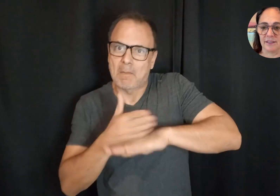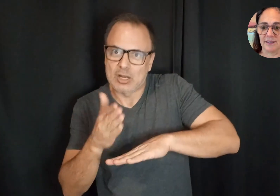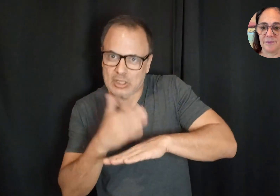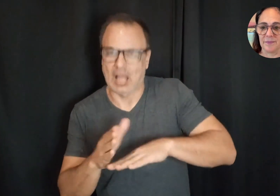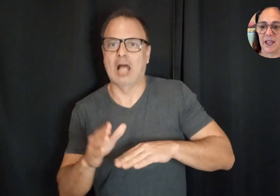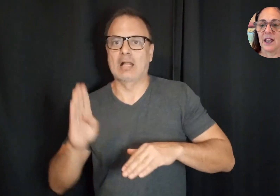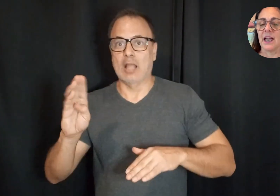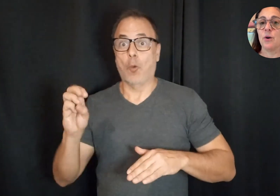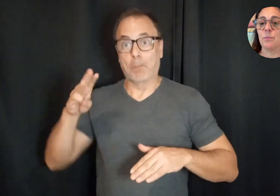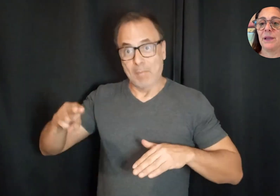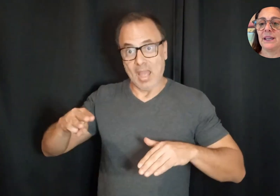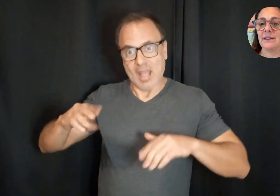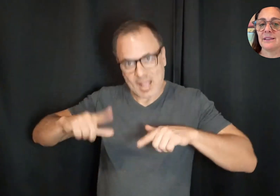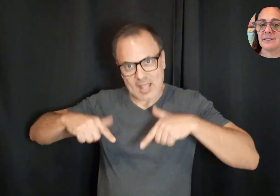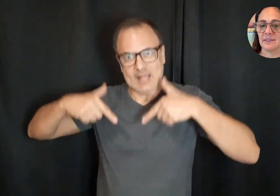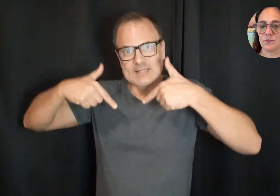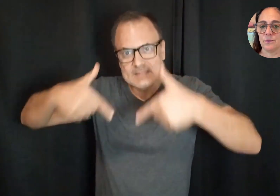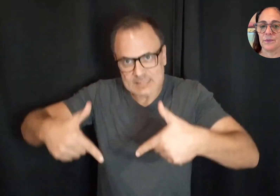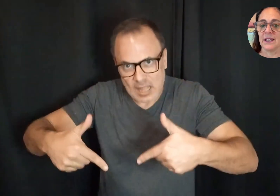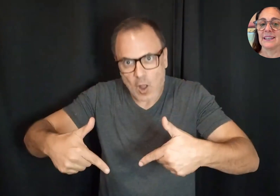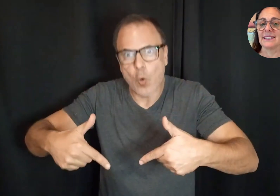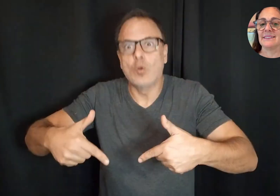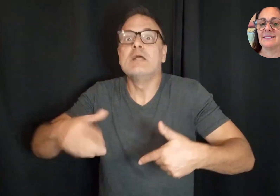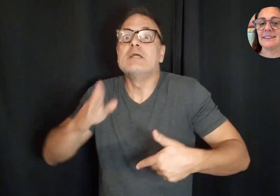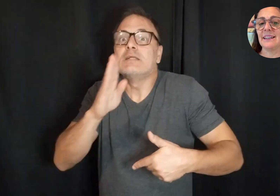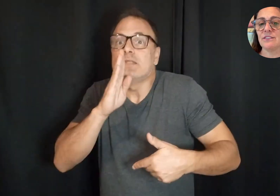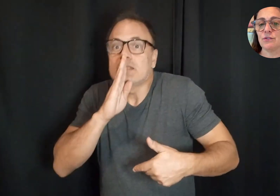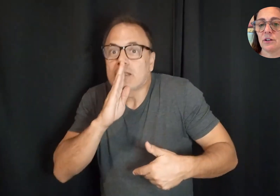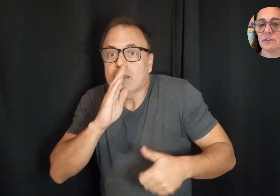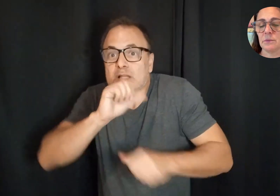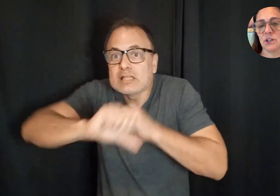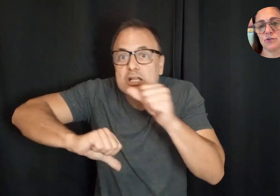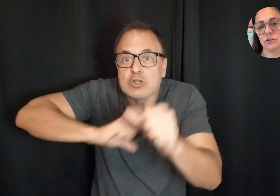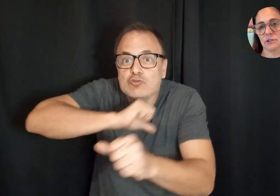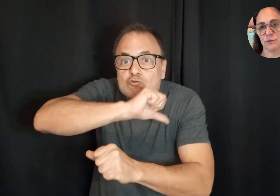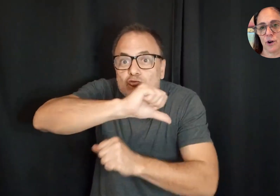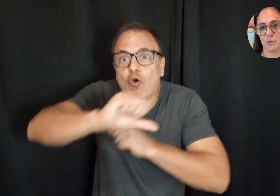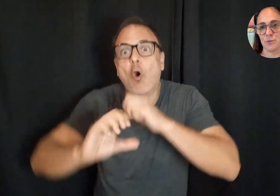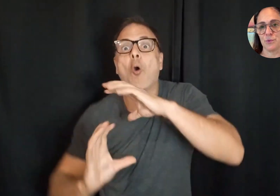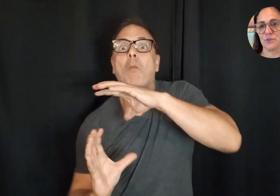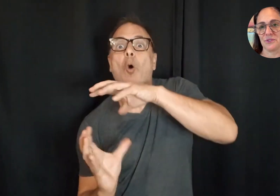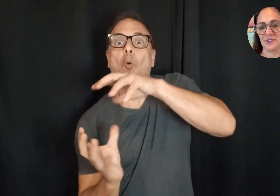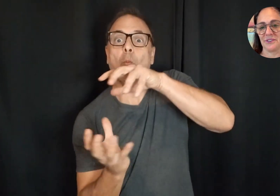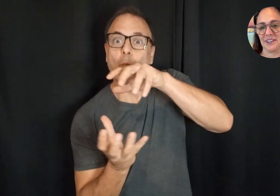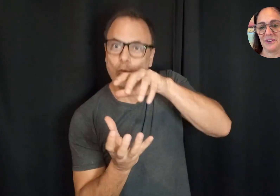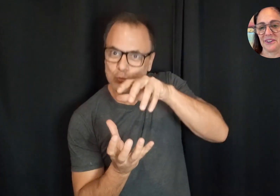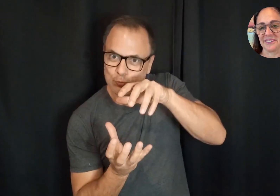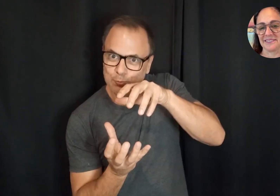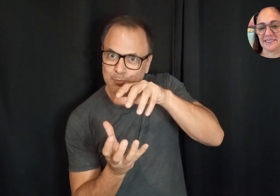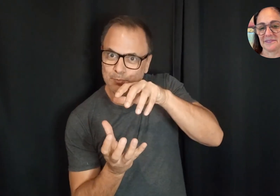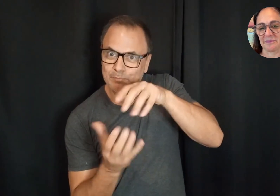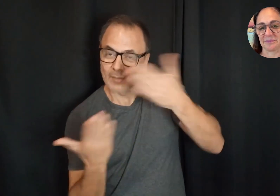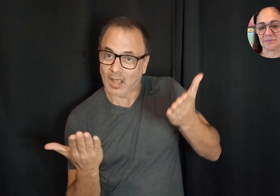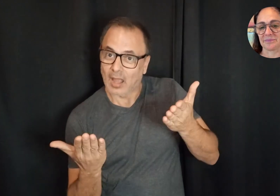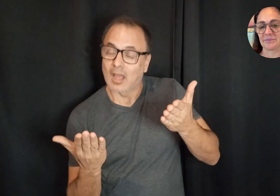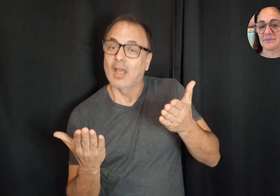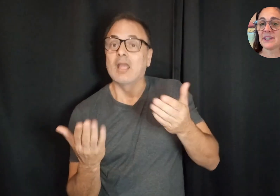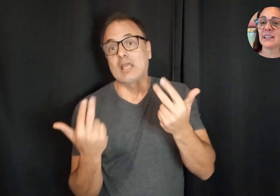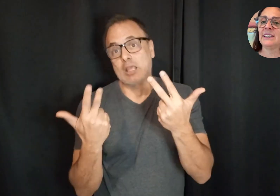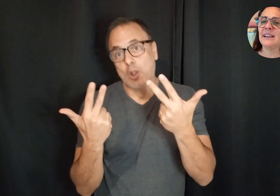falada. É o bem em ação que silenciosamente transforma o mundo ao seu redor. E